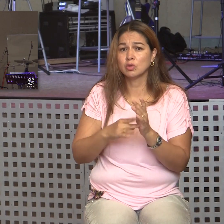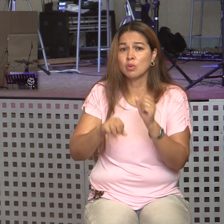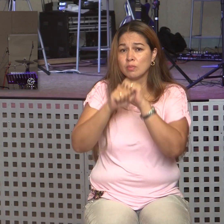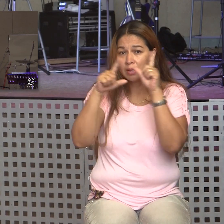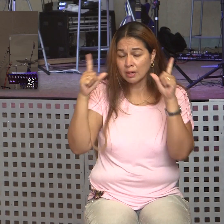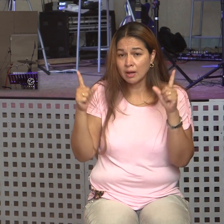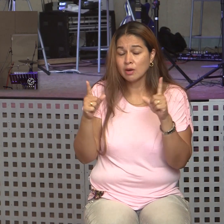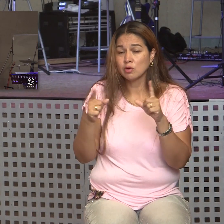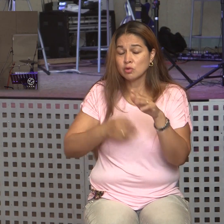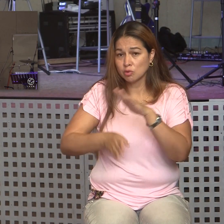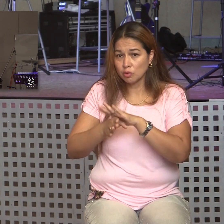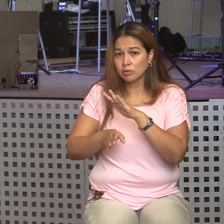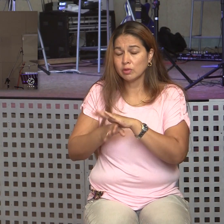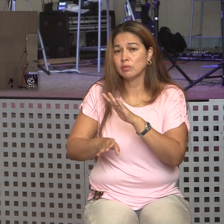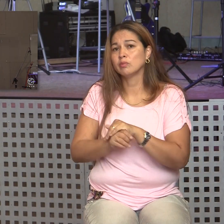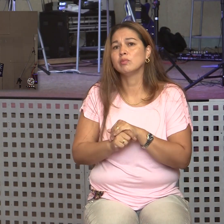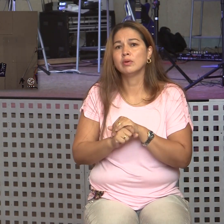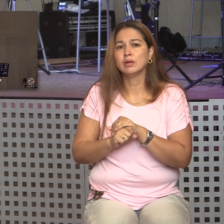el mundo.